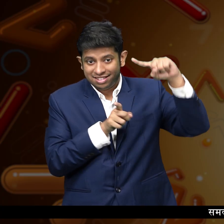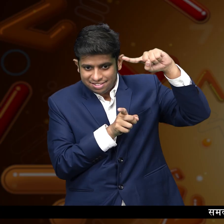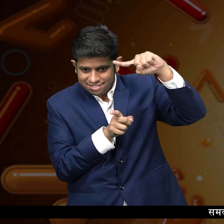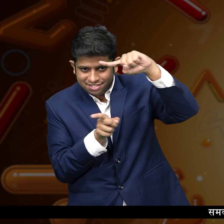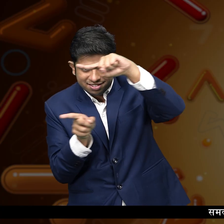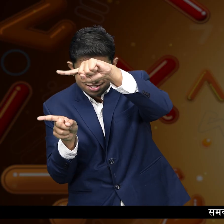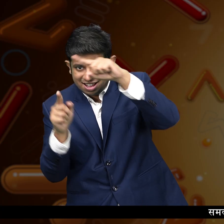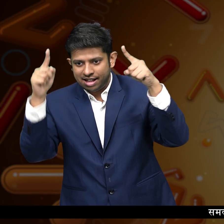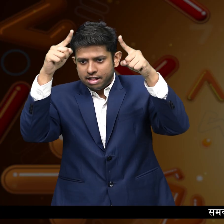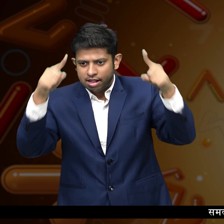समलंब चौकोन,